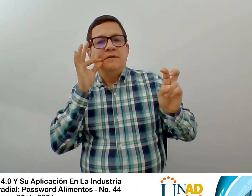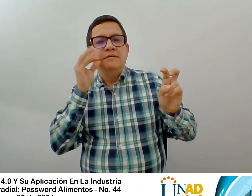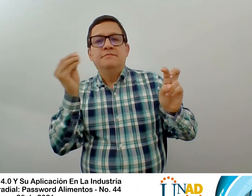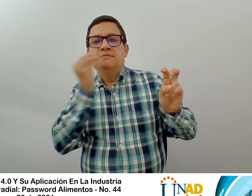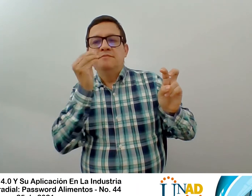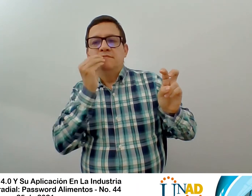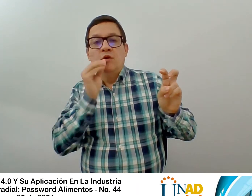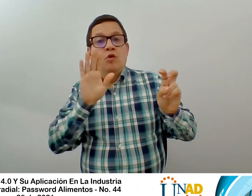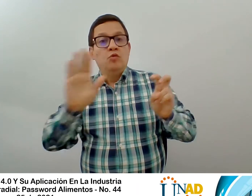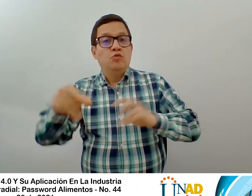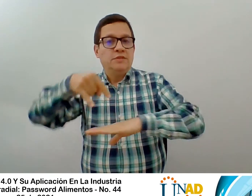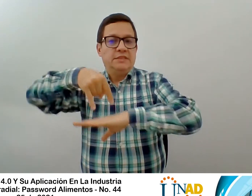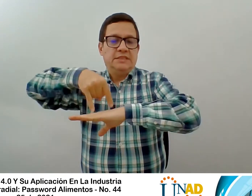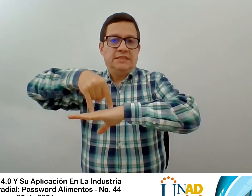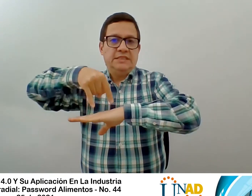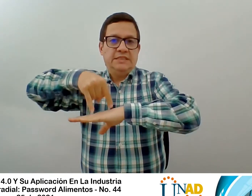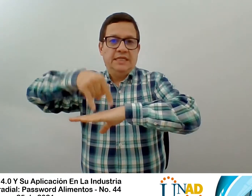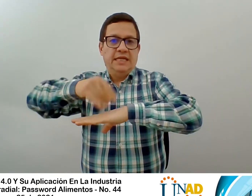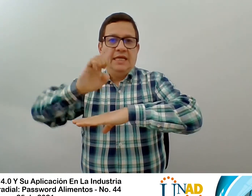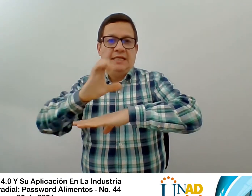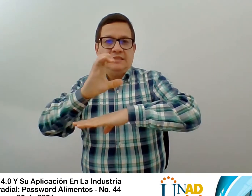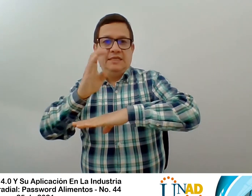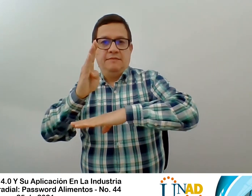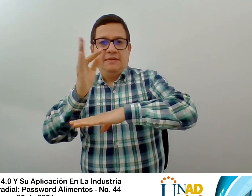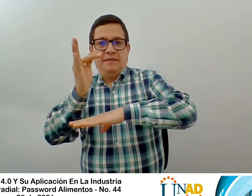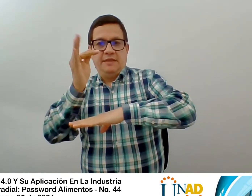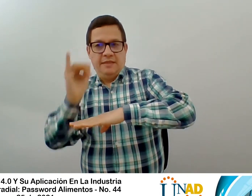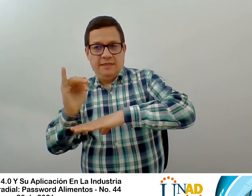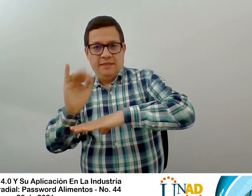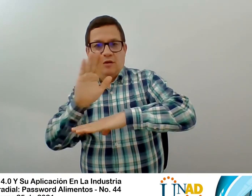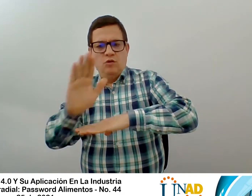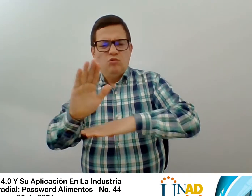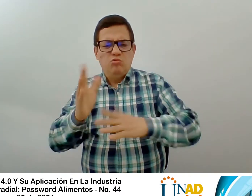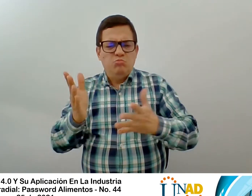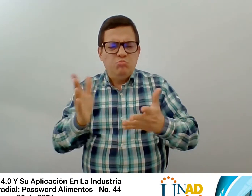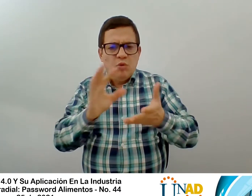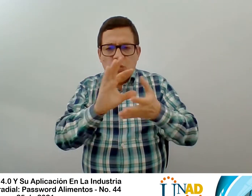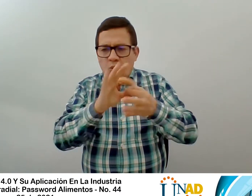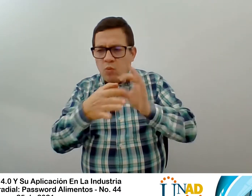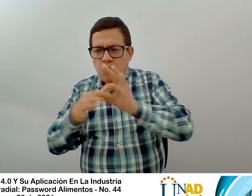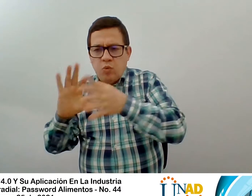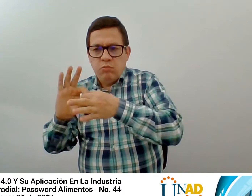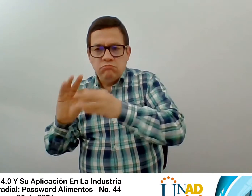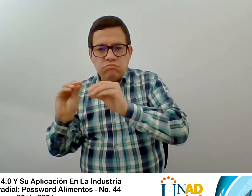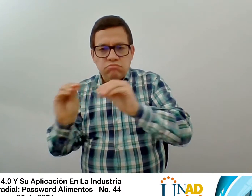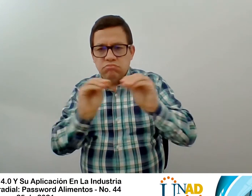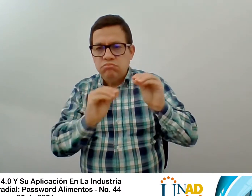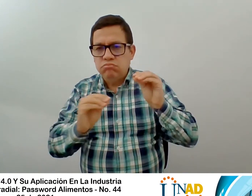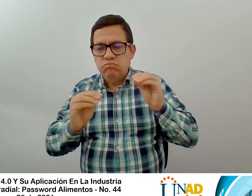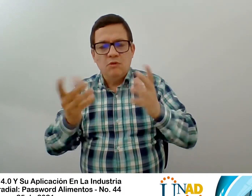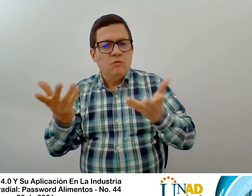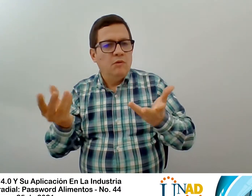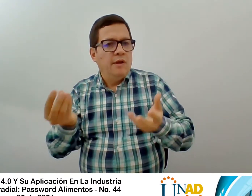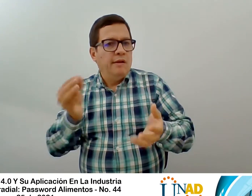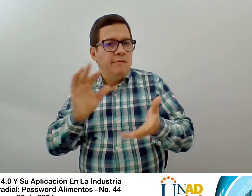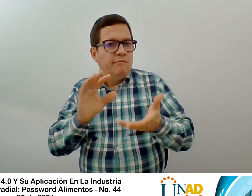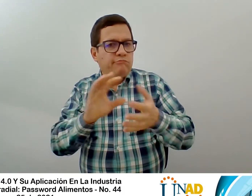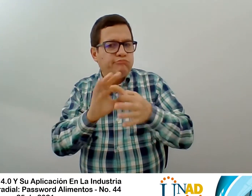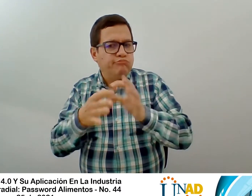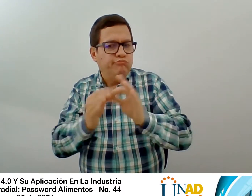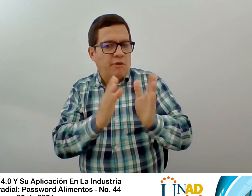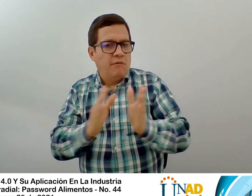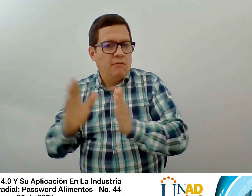Bienvenidos a Password Alimentos, un programa de la Escuela de Ciencias Básicas, Tecnología e Ingeniería, Cadena de Formación de Alimentos